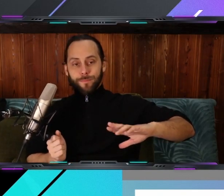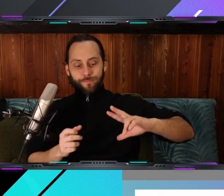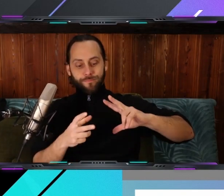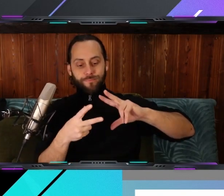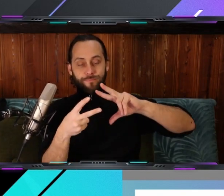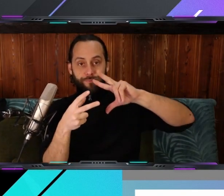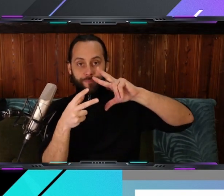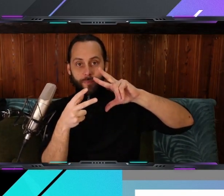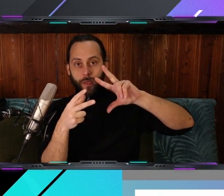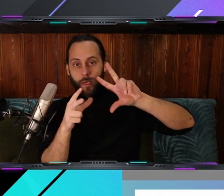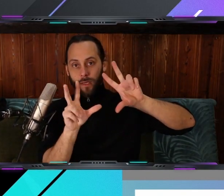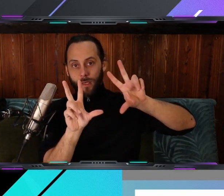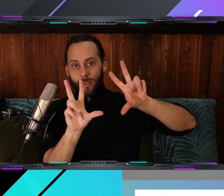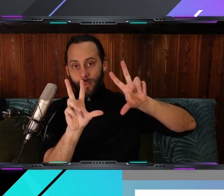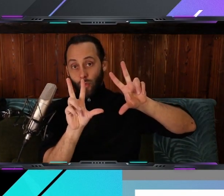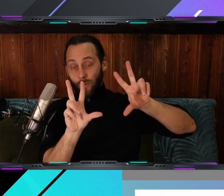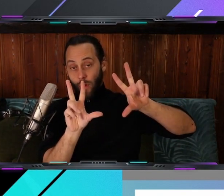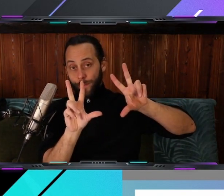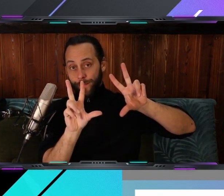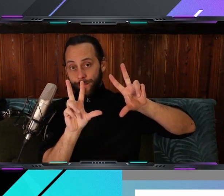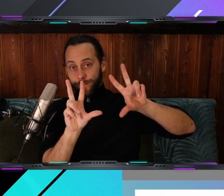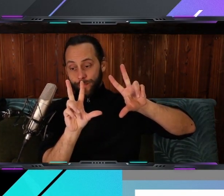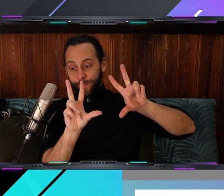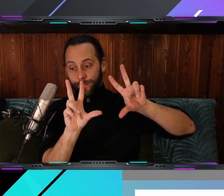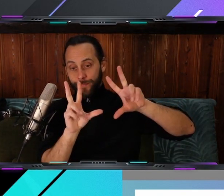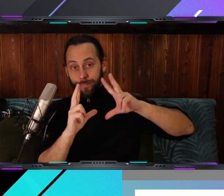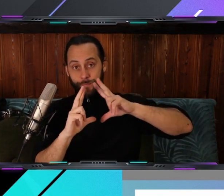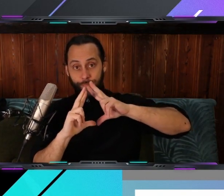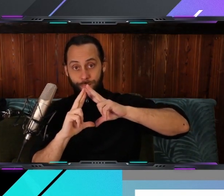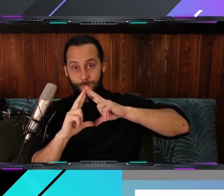Légumes. C'est 3 doigts